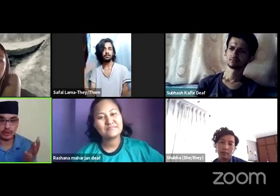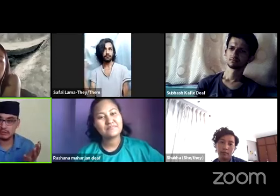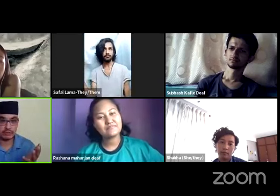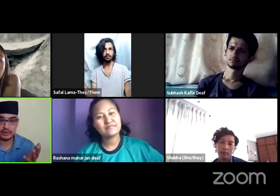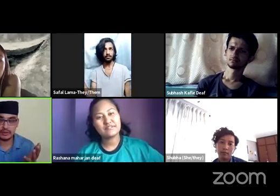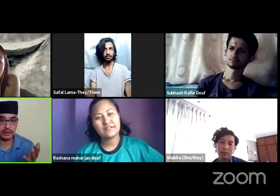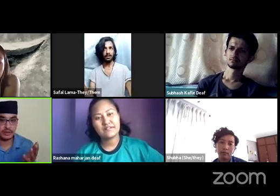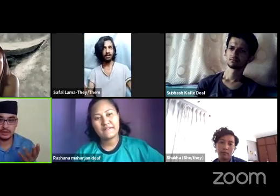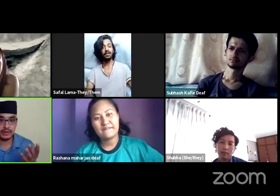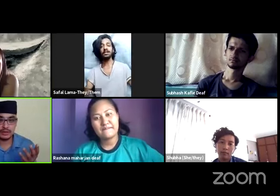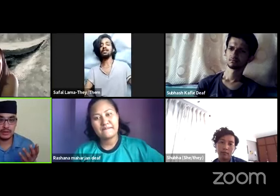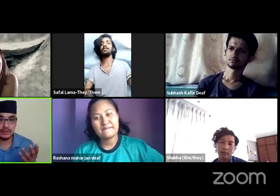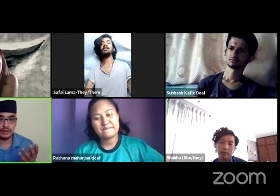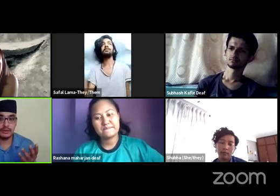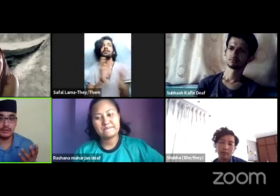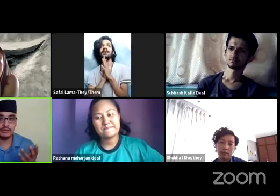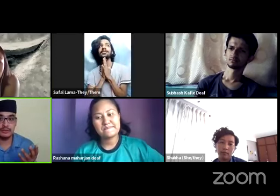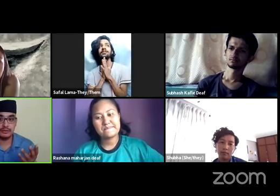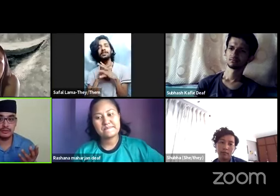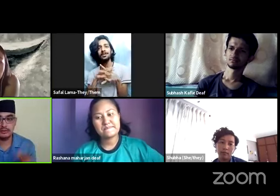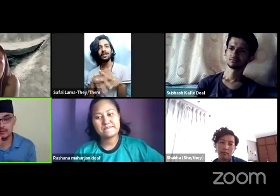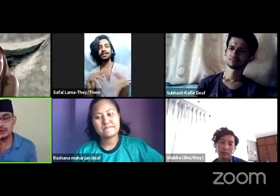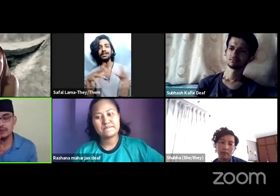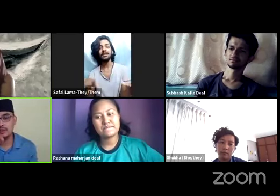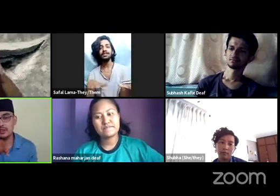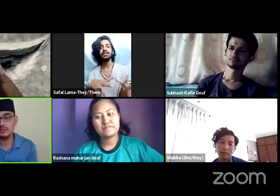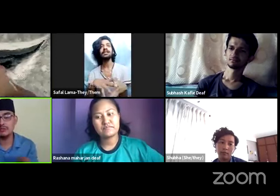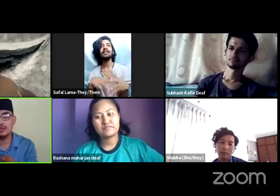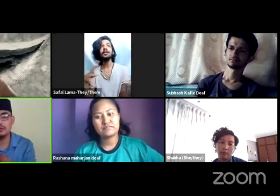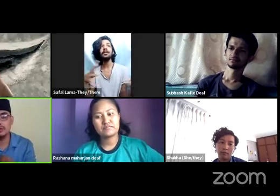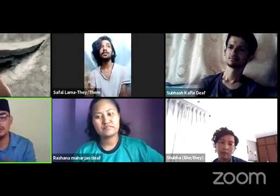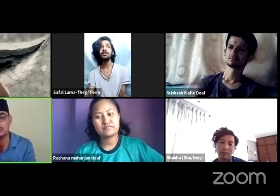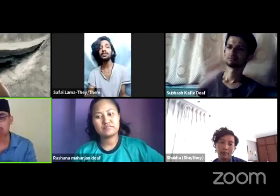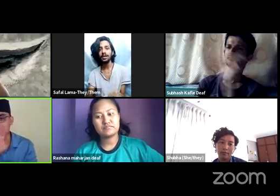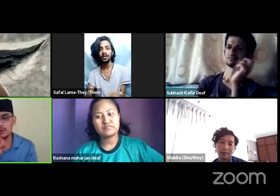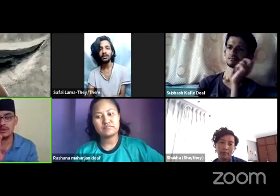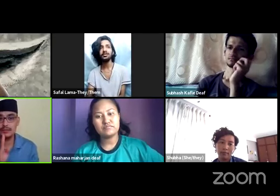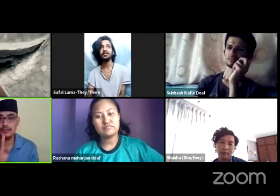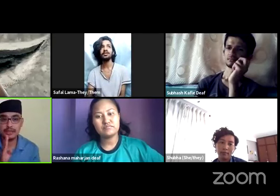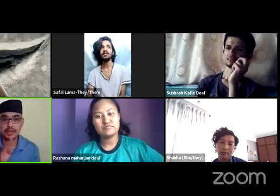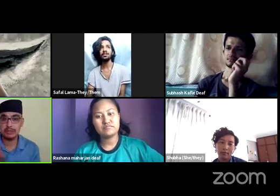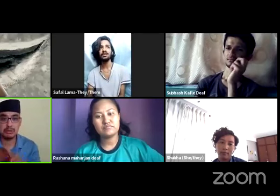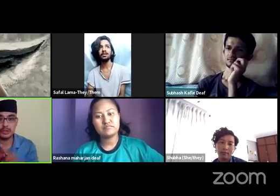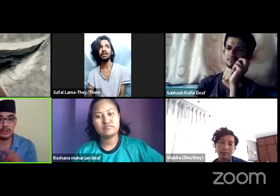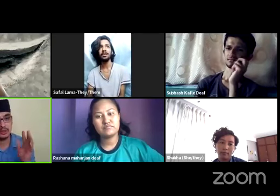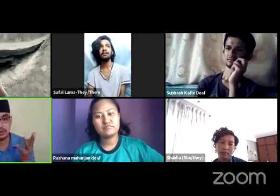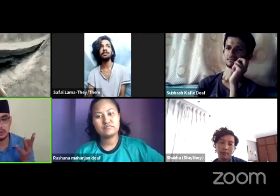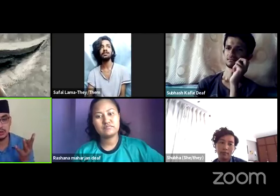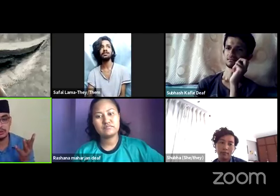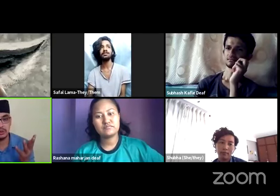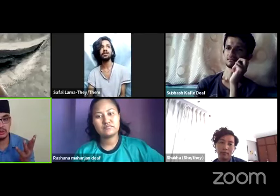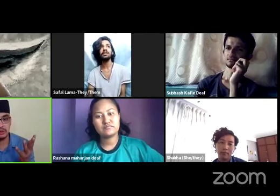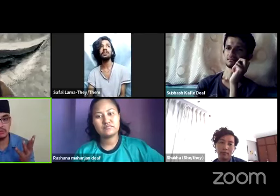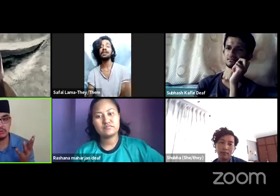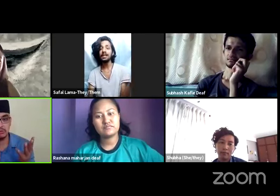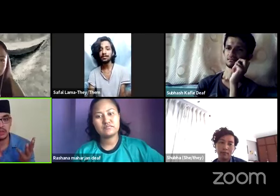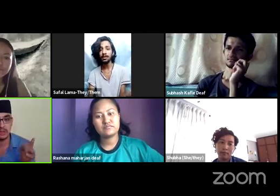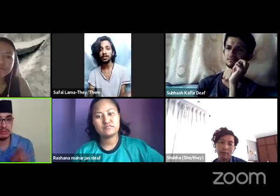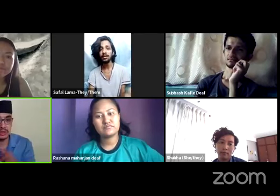अनि त्यही हो अहिलेसम्म त मेरोलाई चाहिँ त्यही नै छ। अनि ल्याङ्ग्वेजहरू छैन बेसिकली, हामीले जहिले